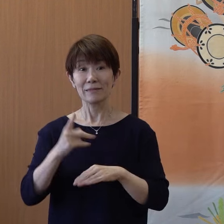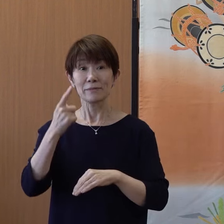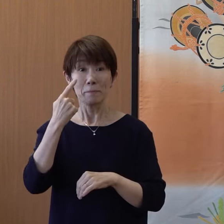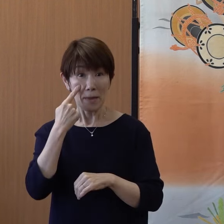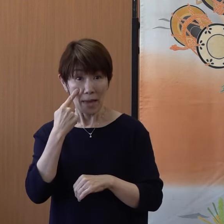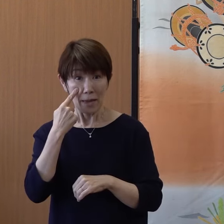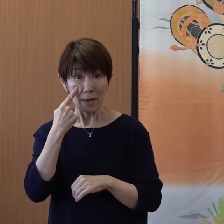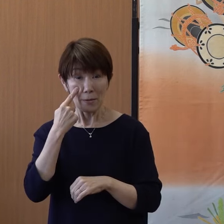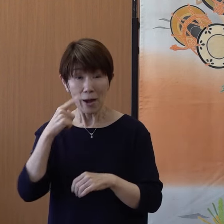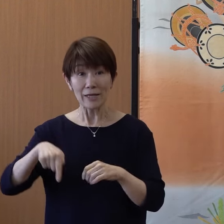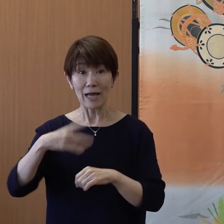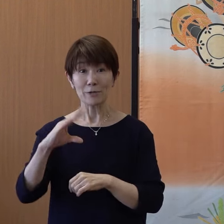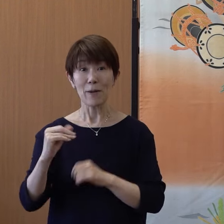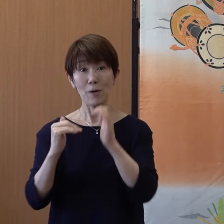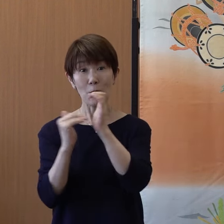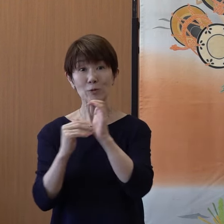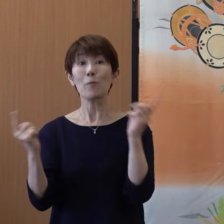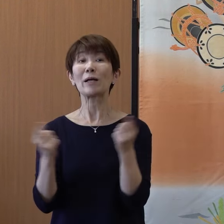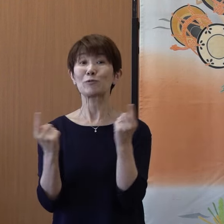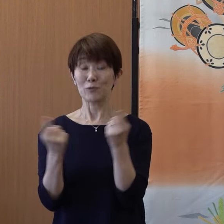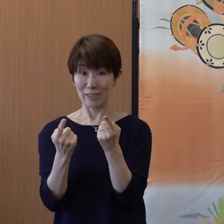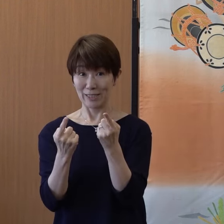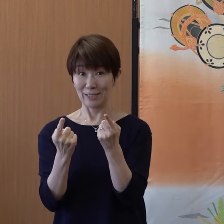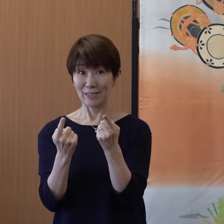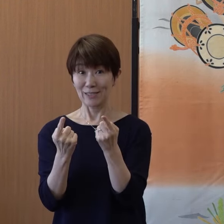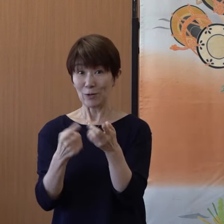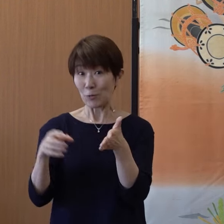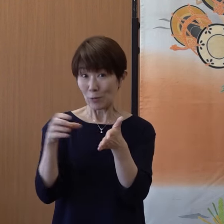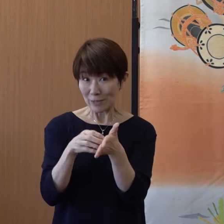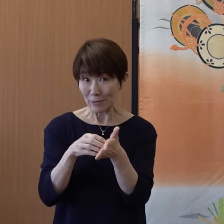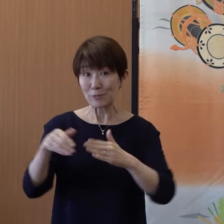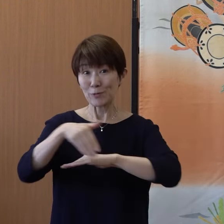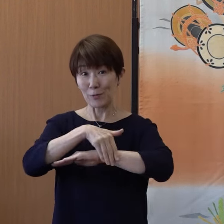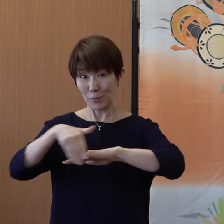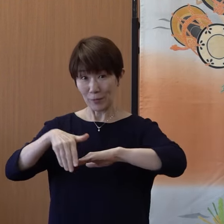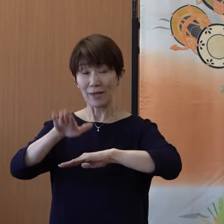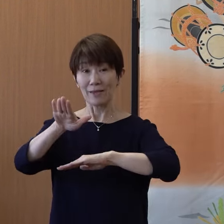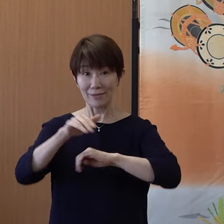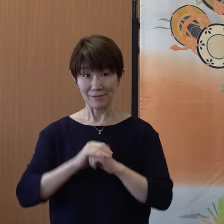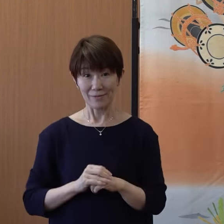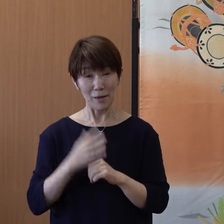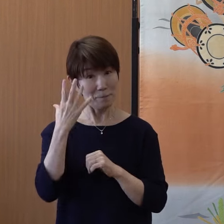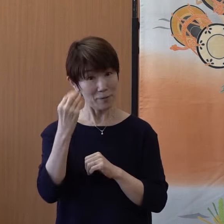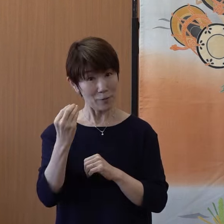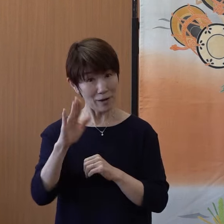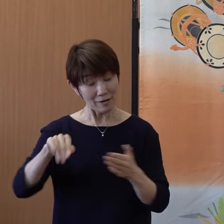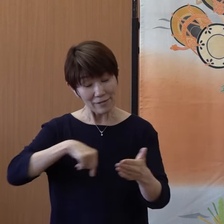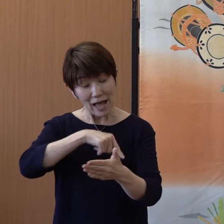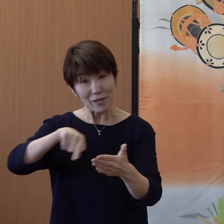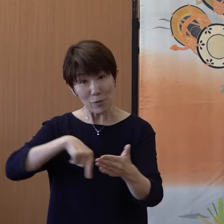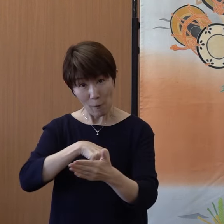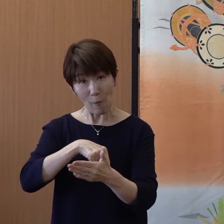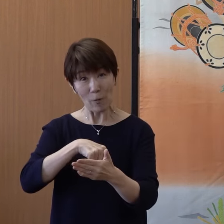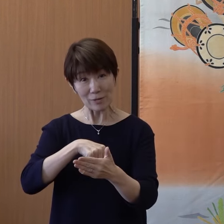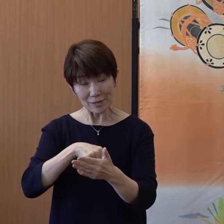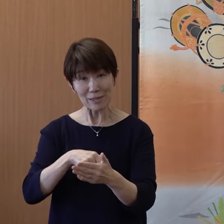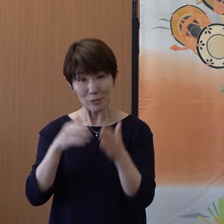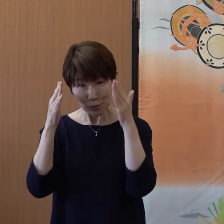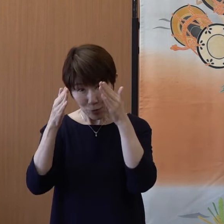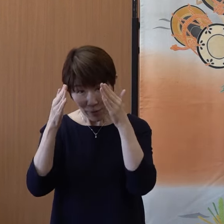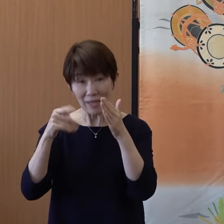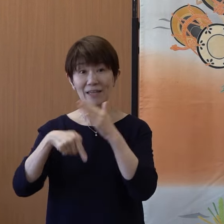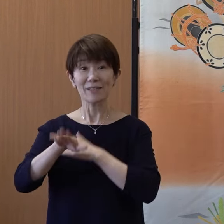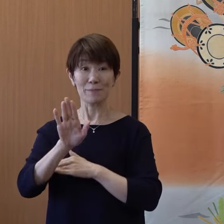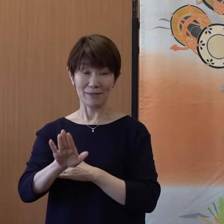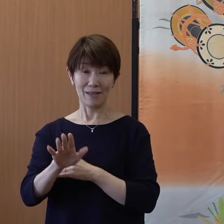沢100万石祭りの投稿を予定しております。魅力ある内容の投稿に努めてまいりますので、多